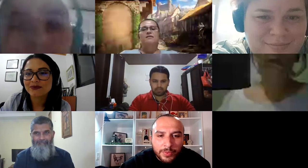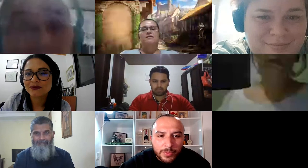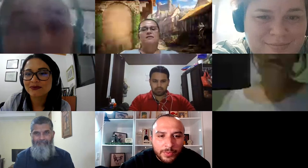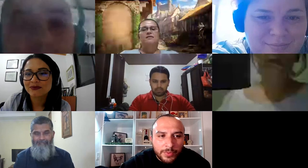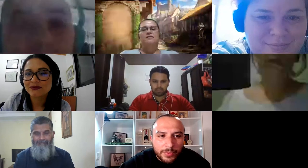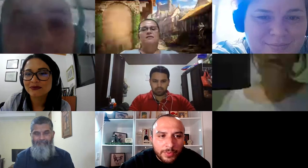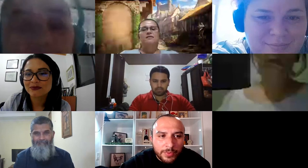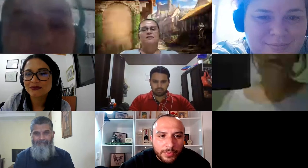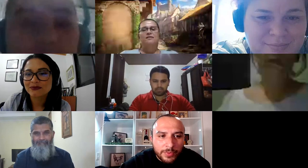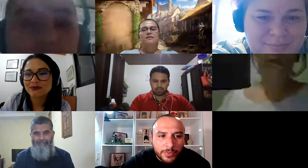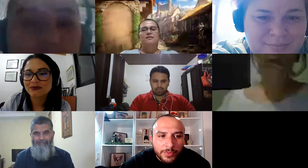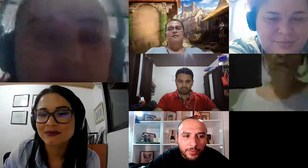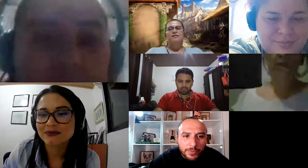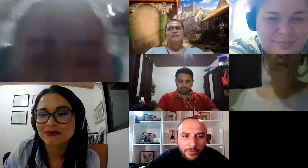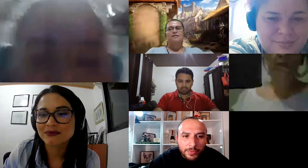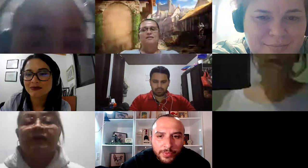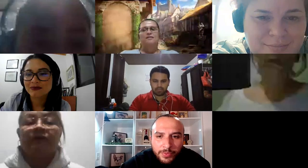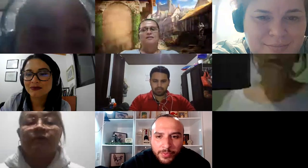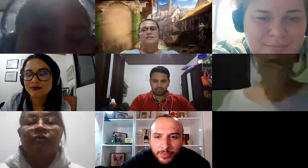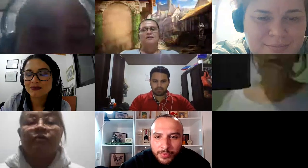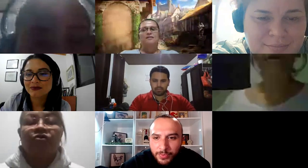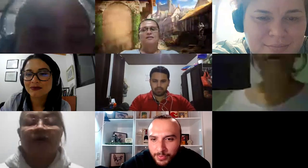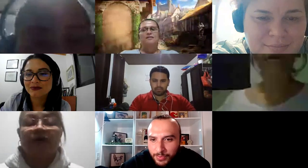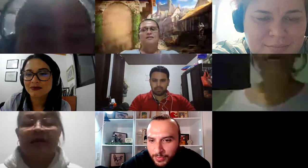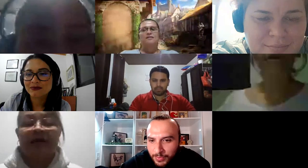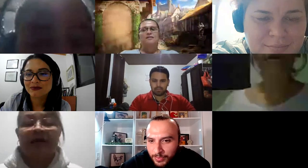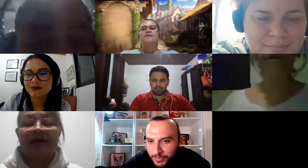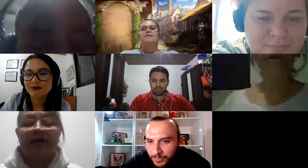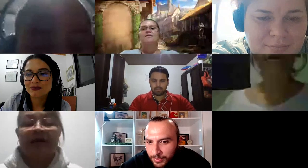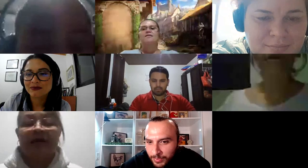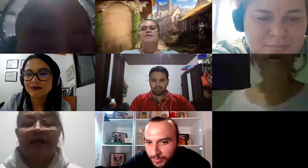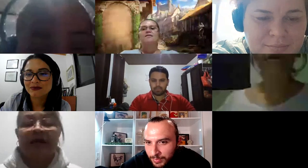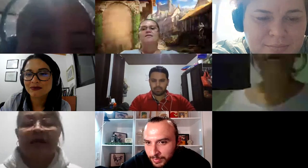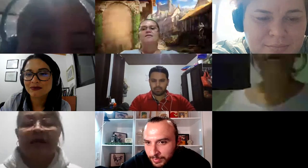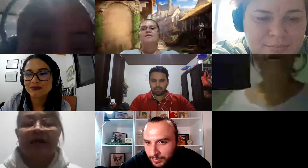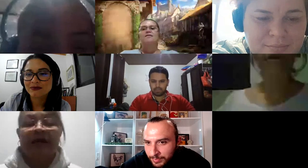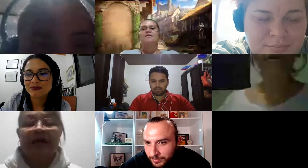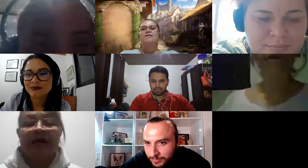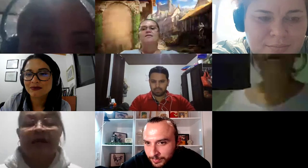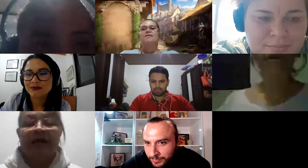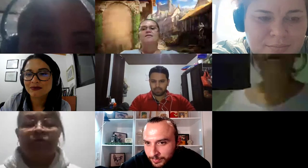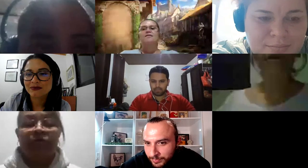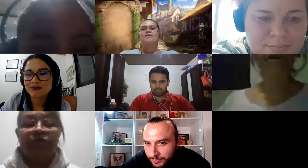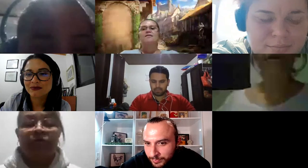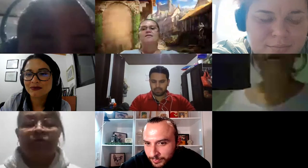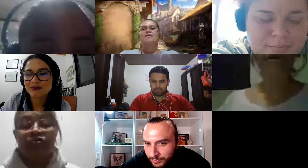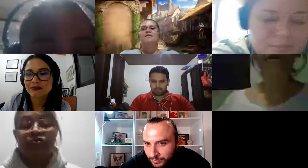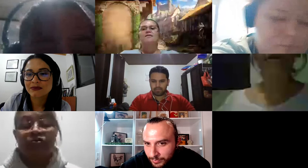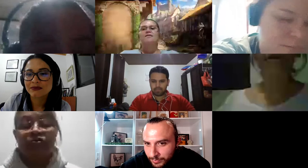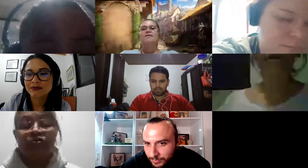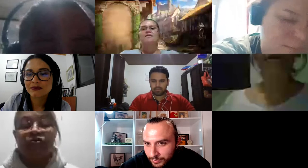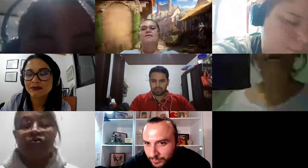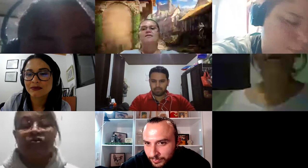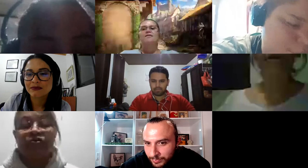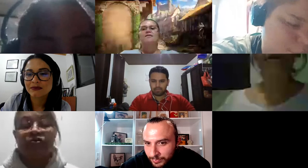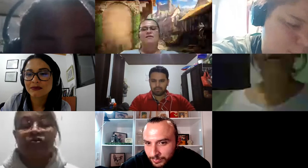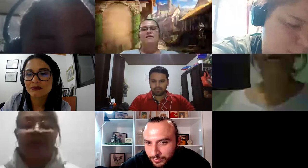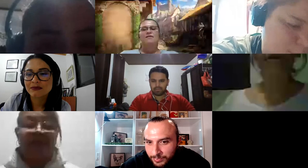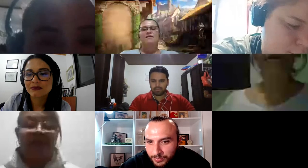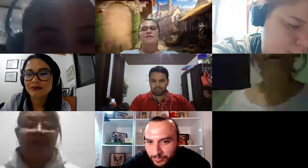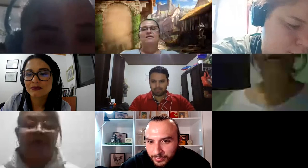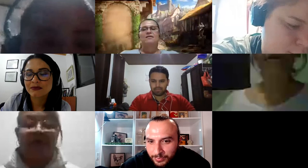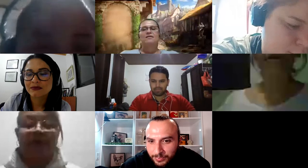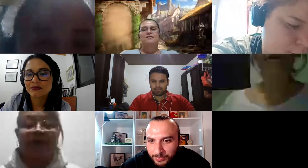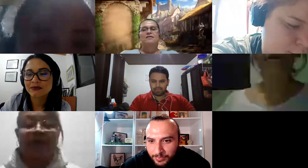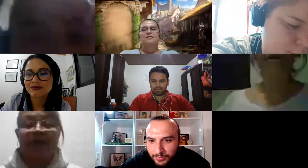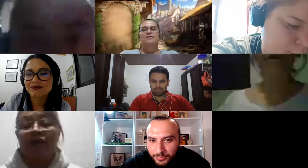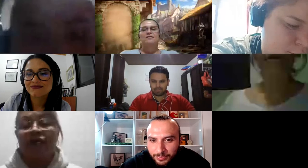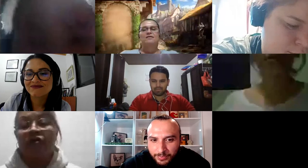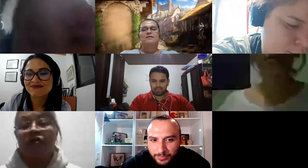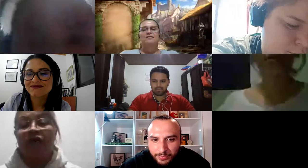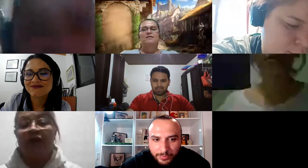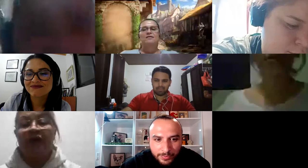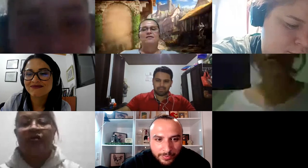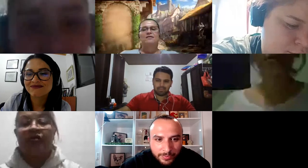Alexandra, igual me gustaría que impartieran otro curso para seguir aprendiendo, no